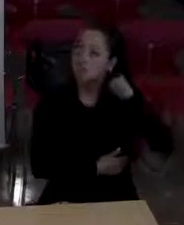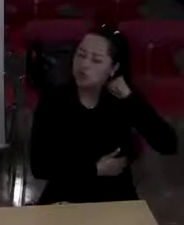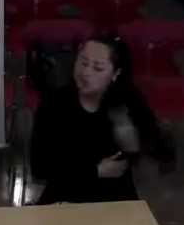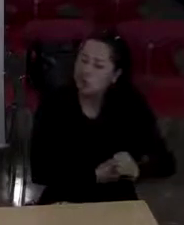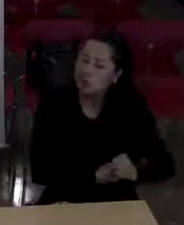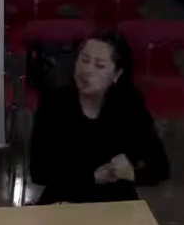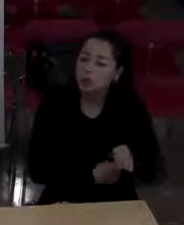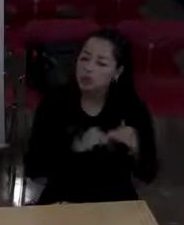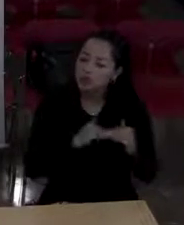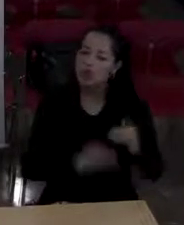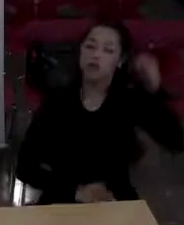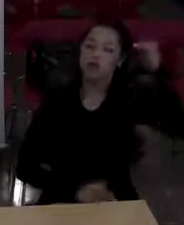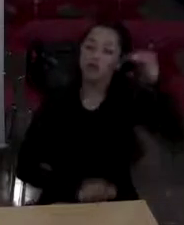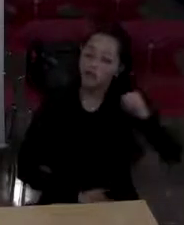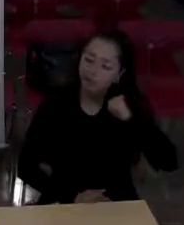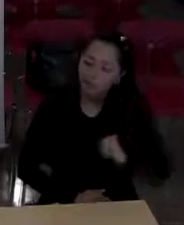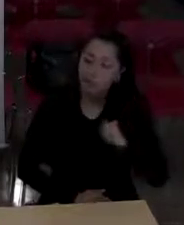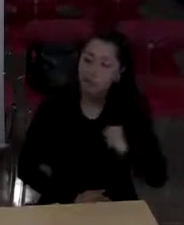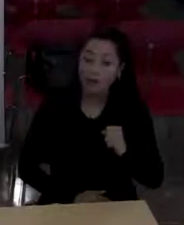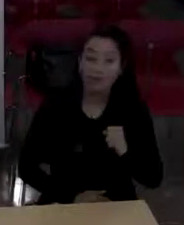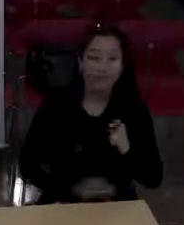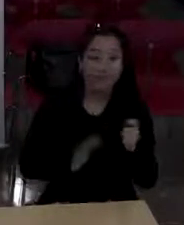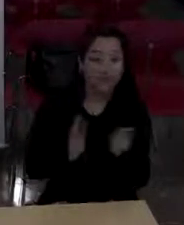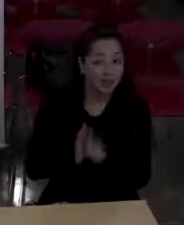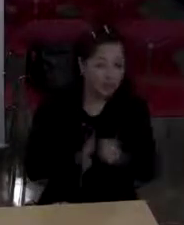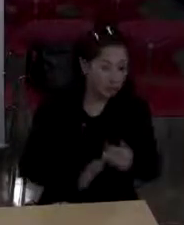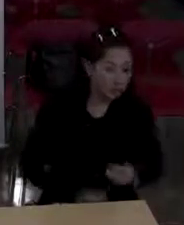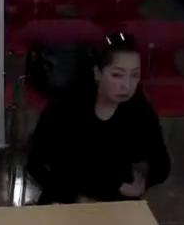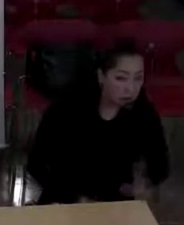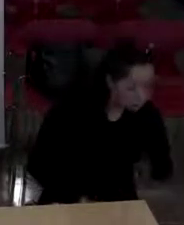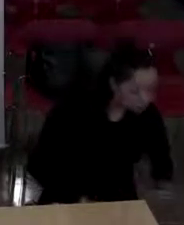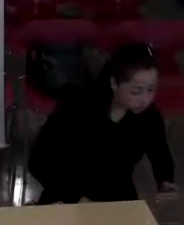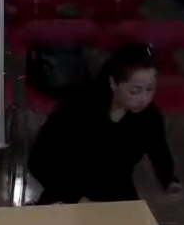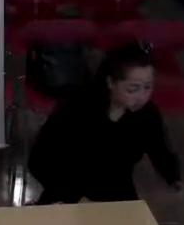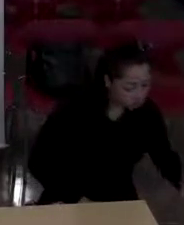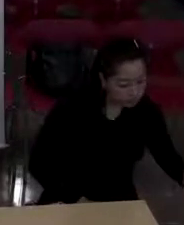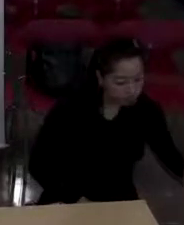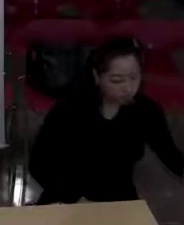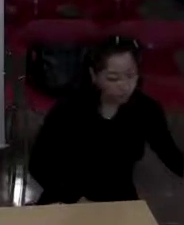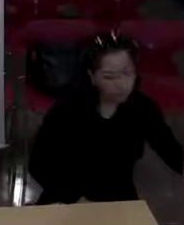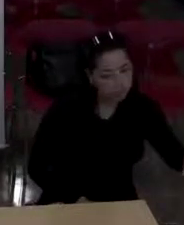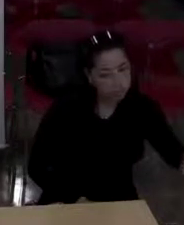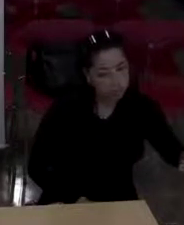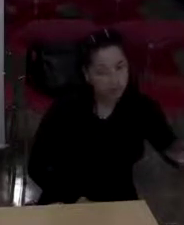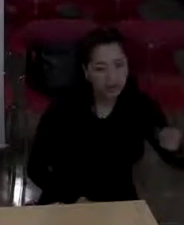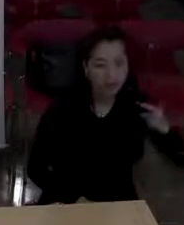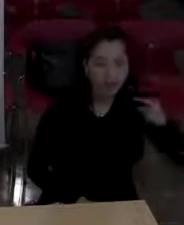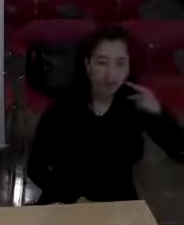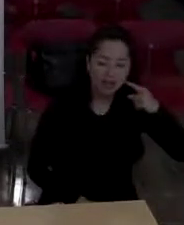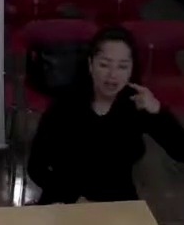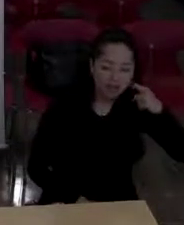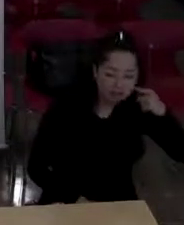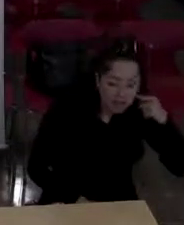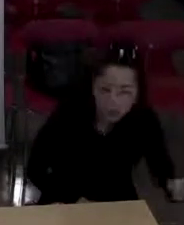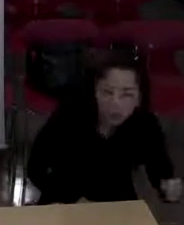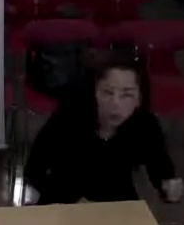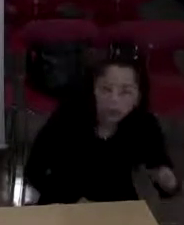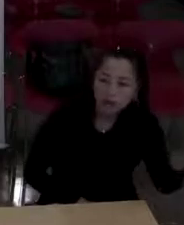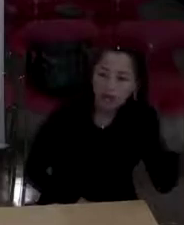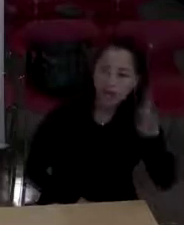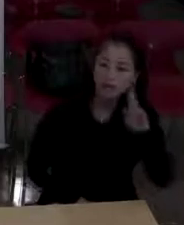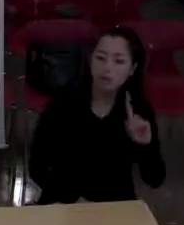percibir los tonos o la intensidad a volúmenes un poco más bajos. A la edad de los 2 años, entonces vemos que ya empieza a percibir